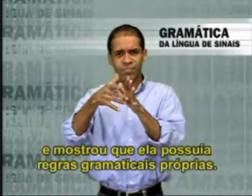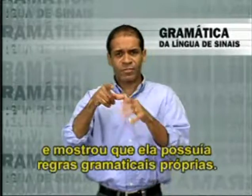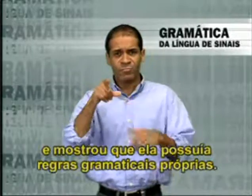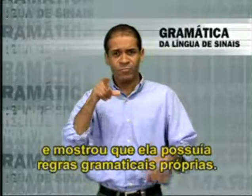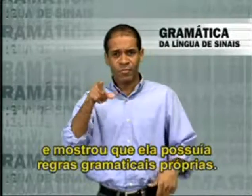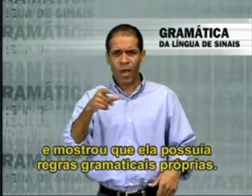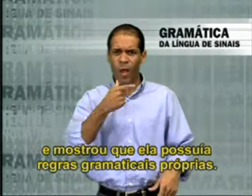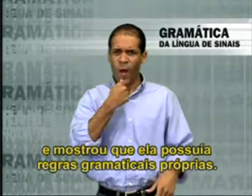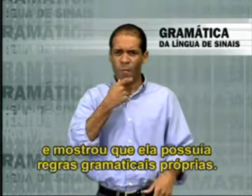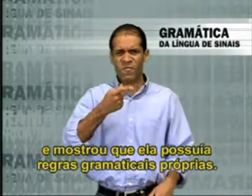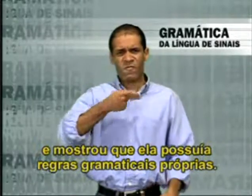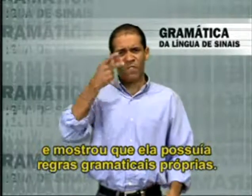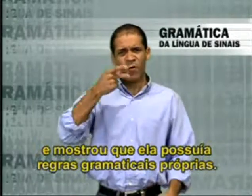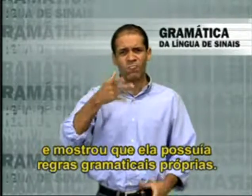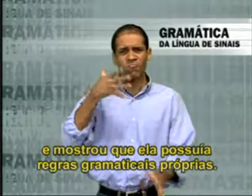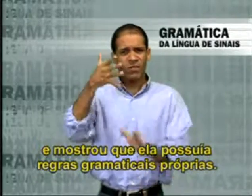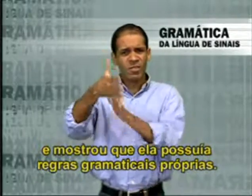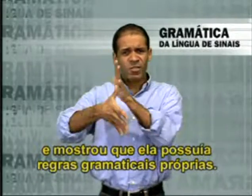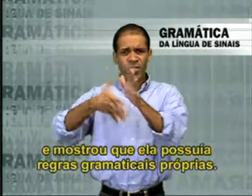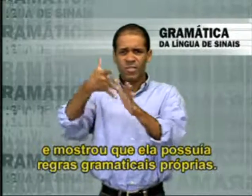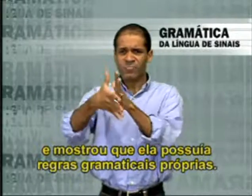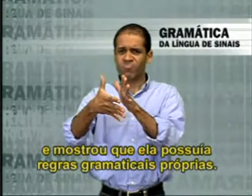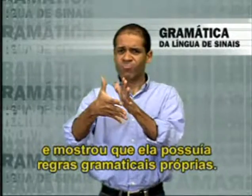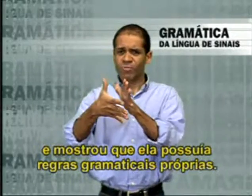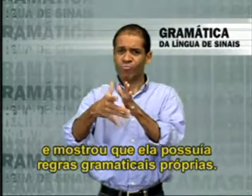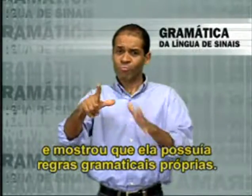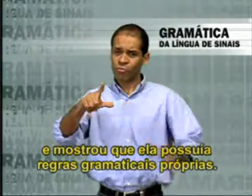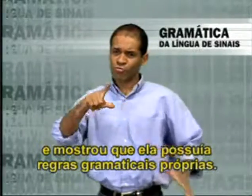e mostrou que ela possuía regras gramaticais próprias.